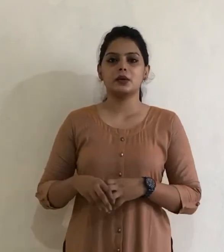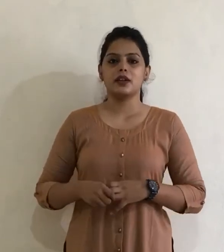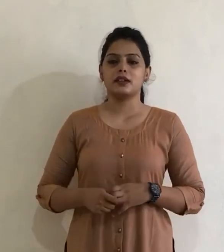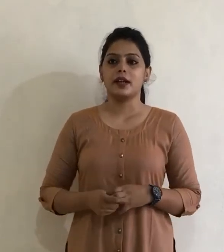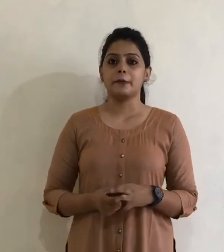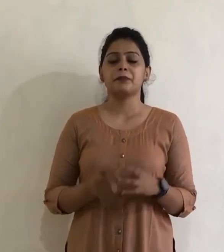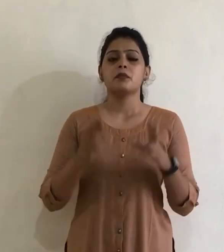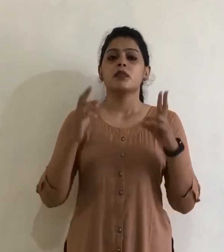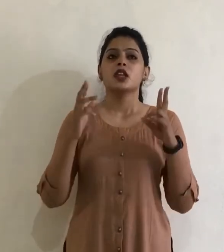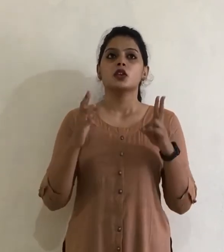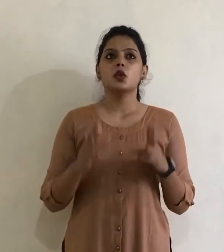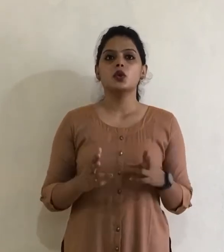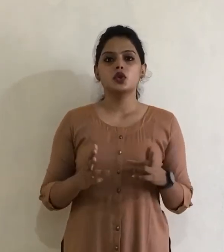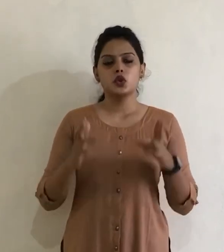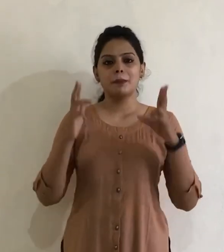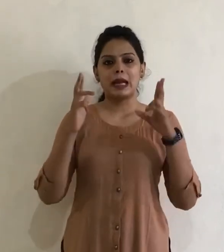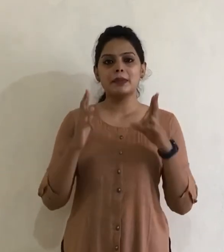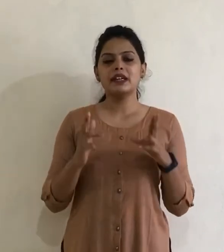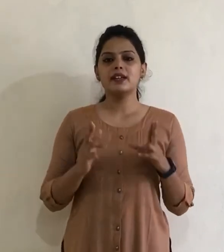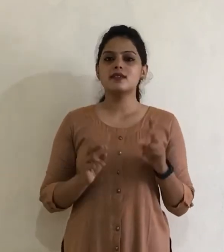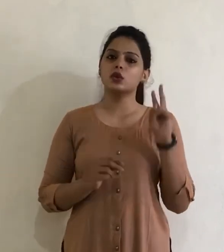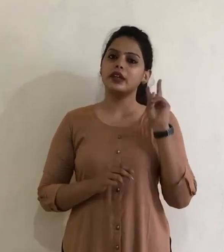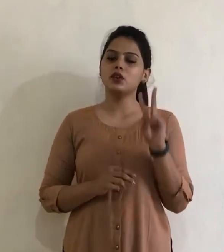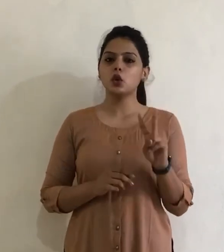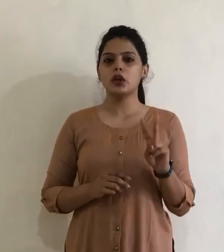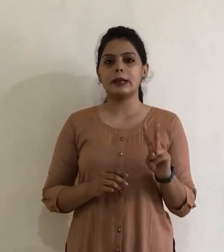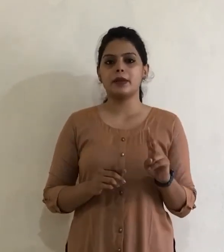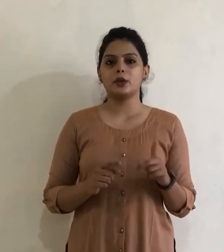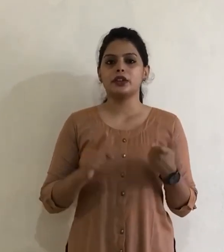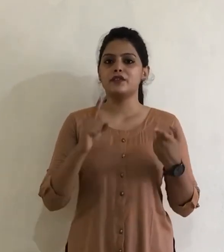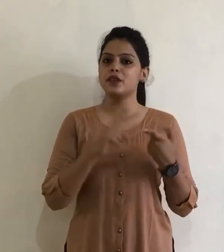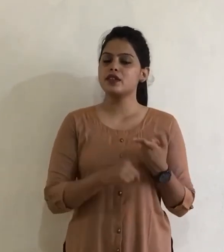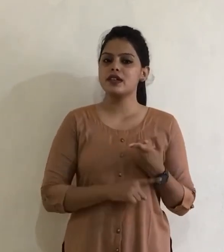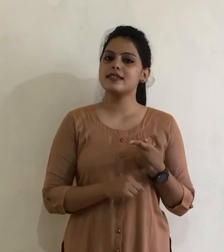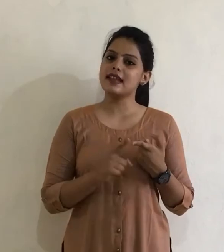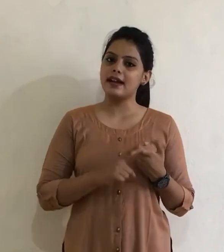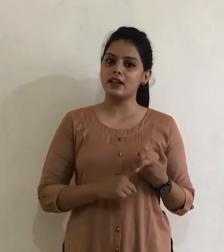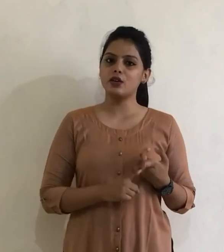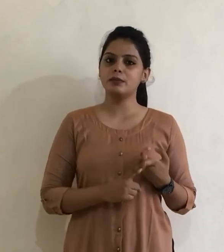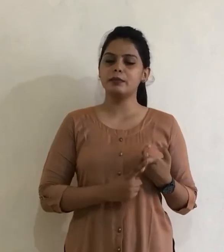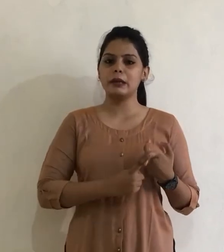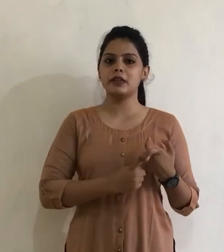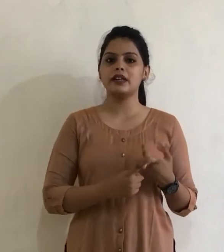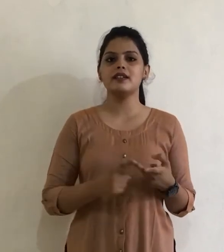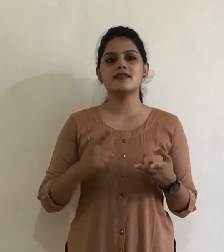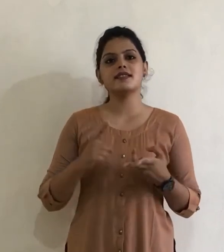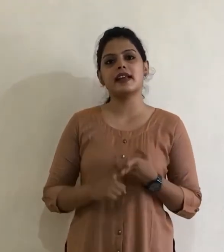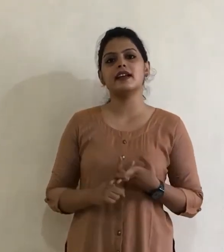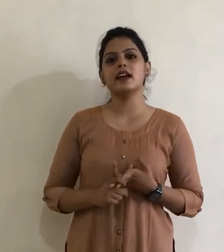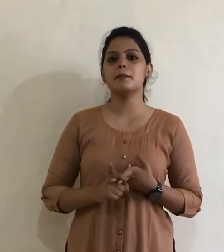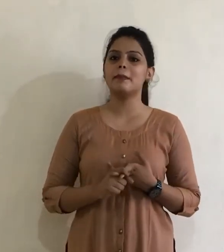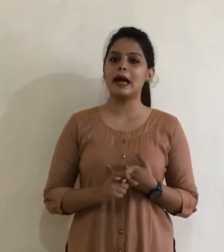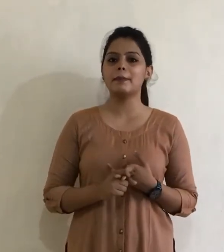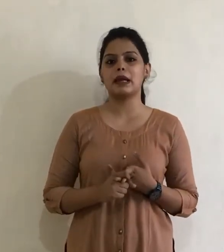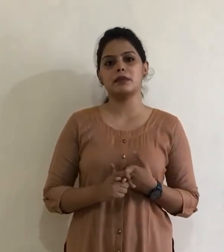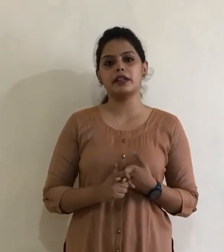करता है. तो जो primary dealers होते हैं वो दो type के होते हैं. First are standalone primary dealers and second are bank primary